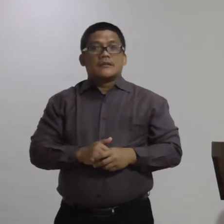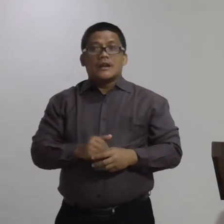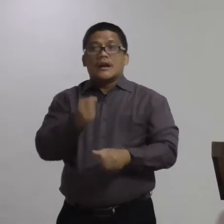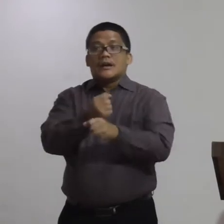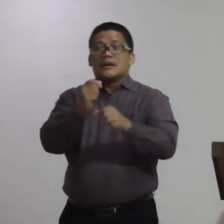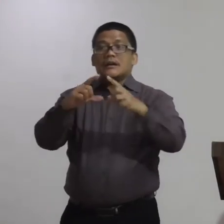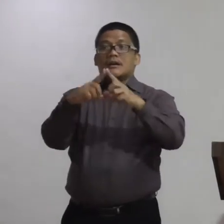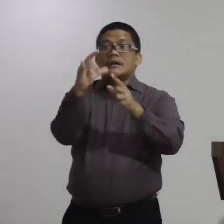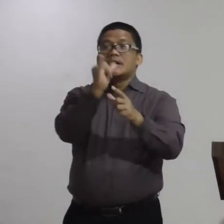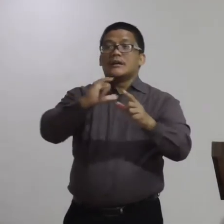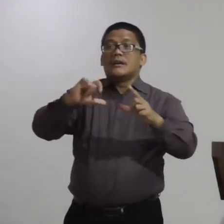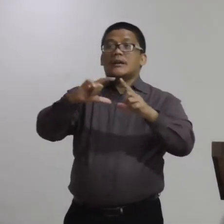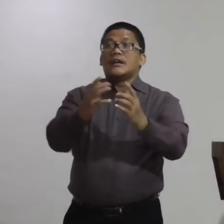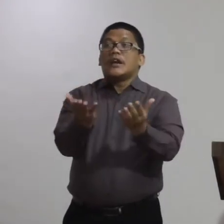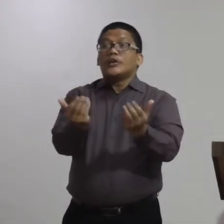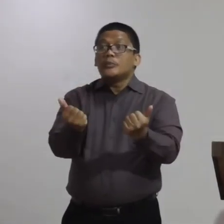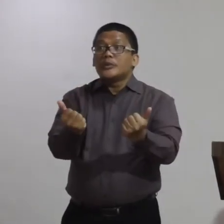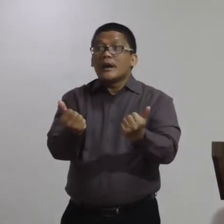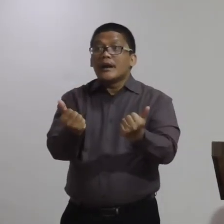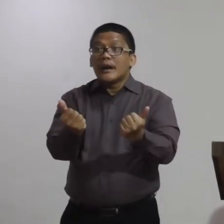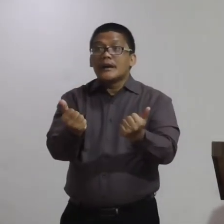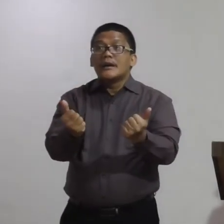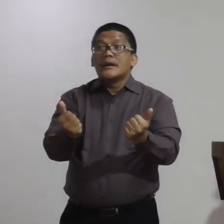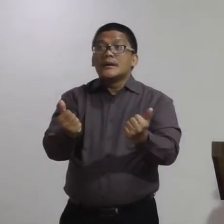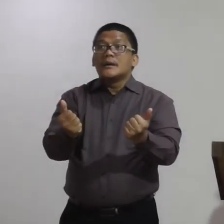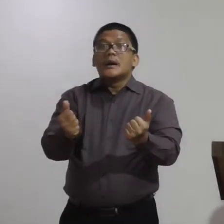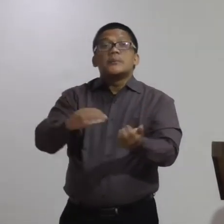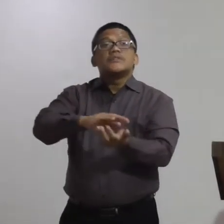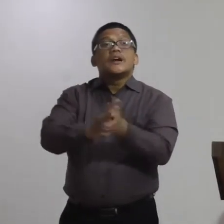bergaya hidup seperti anak presiden, ya.